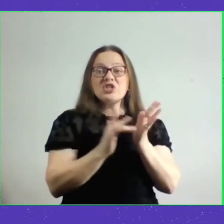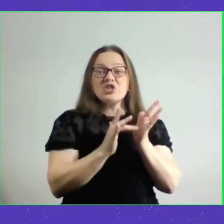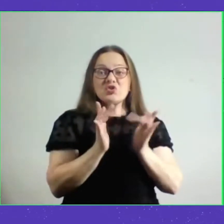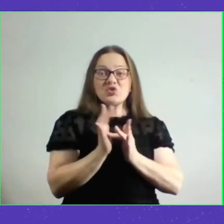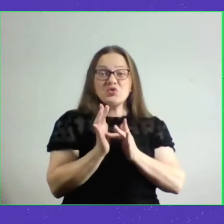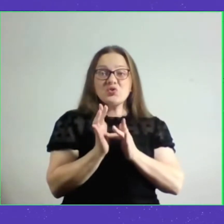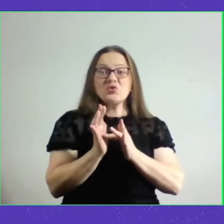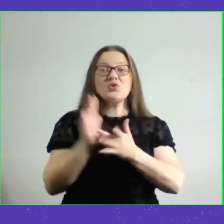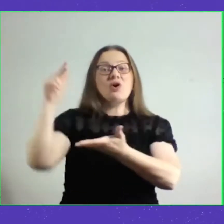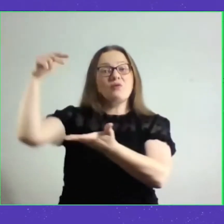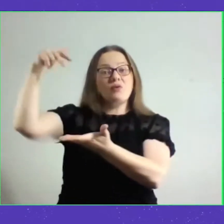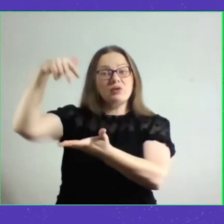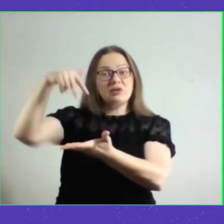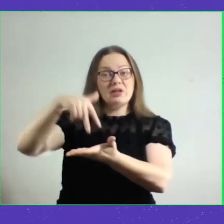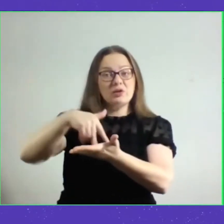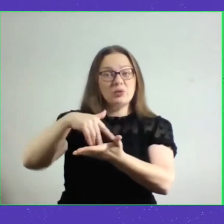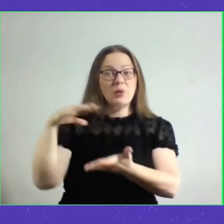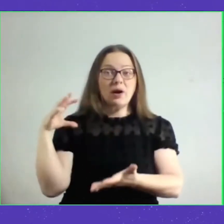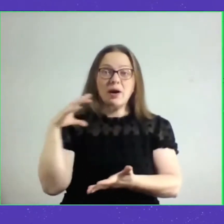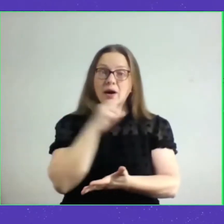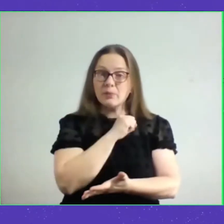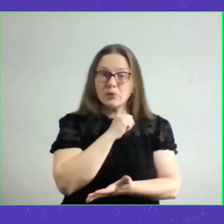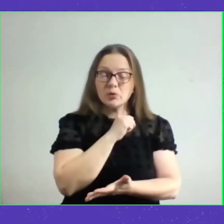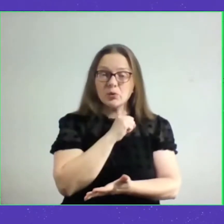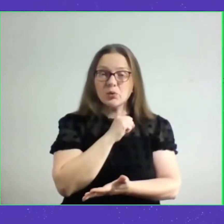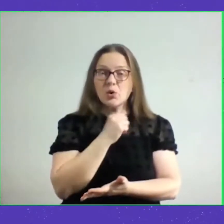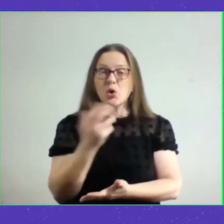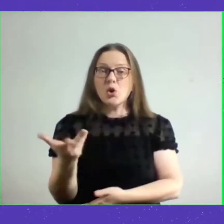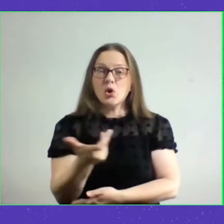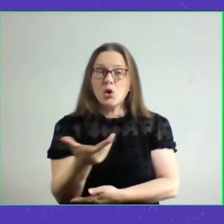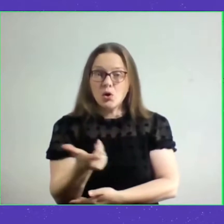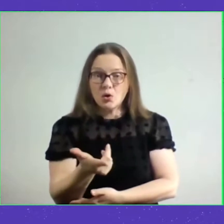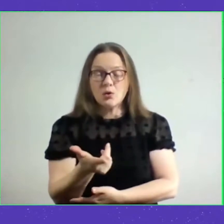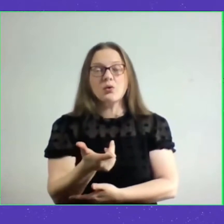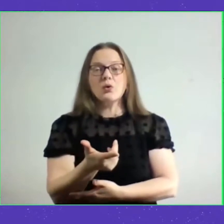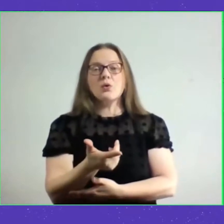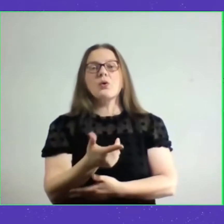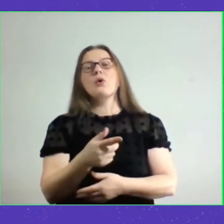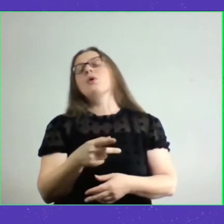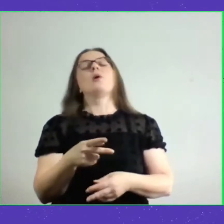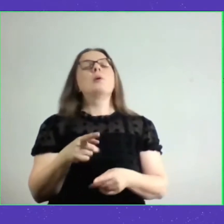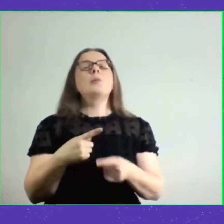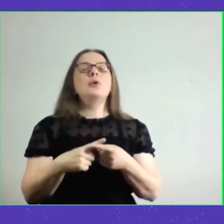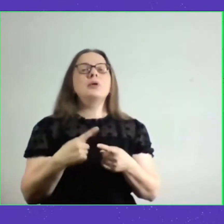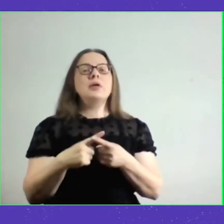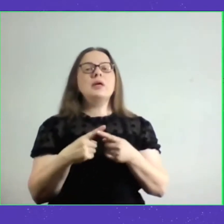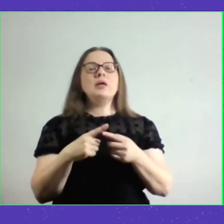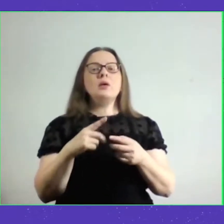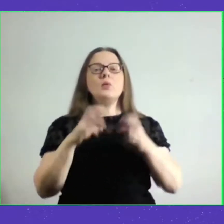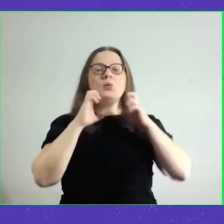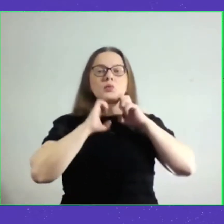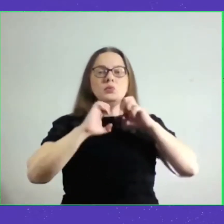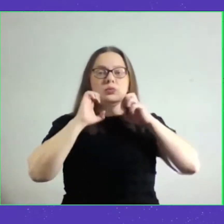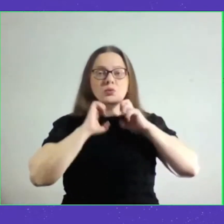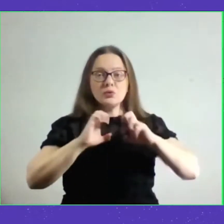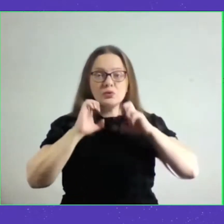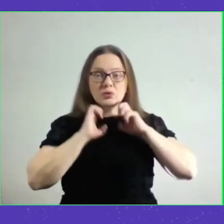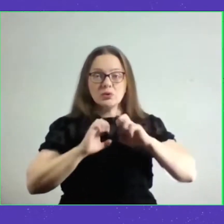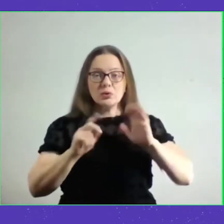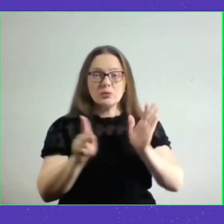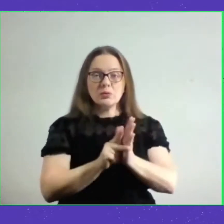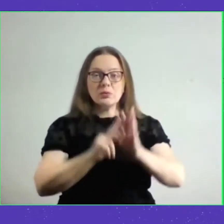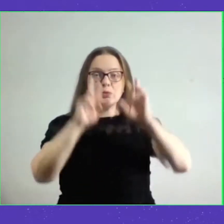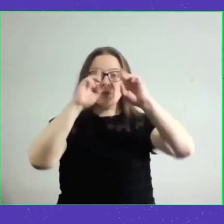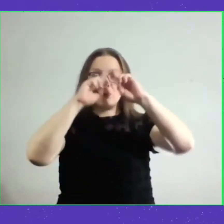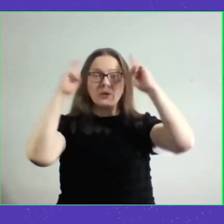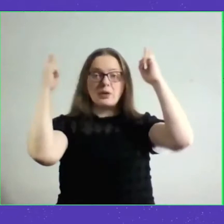nos envolver com o Evangelho do Reino. O Evangelho do Reino, ele nos leva a